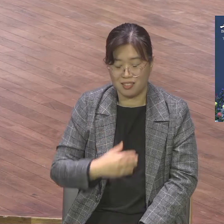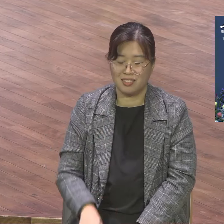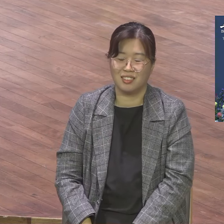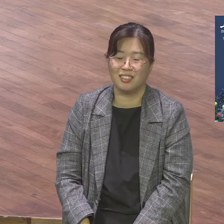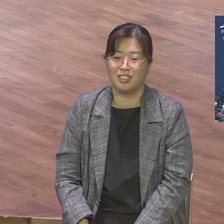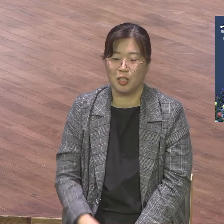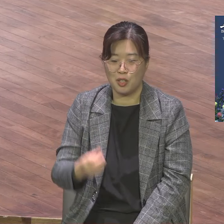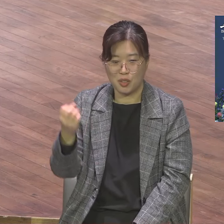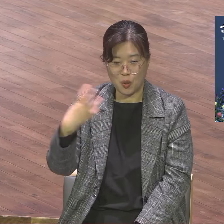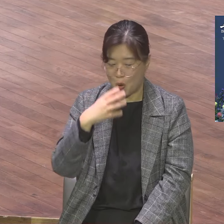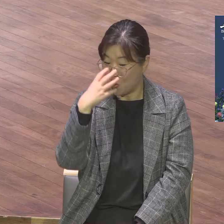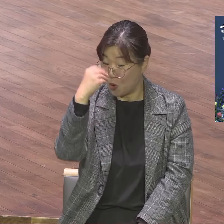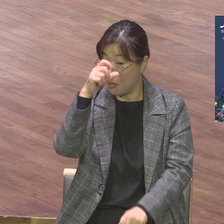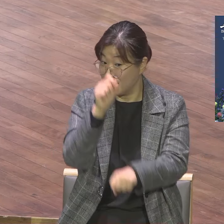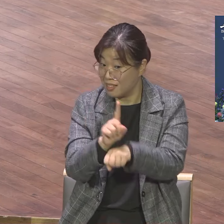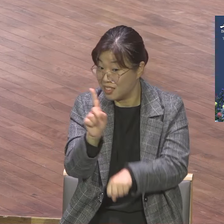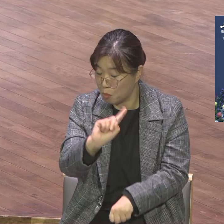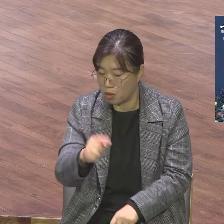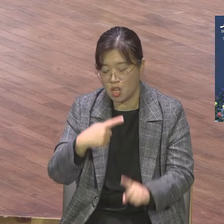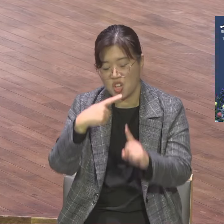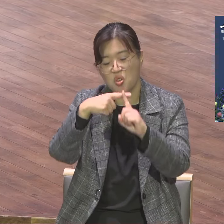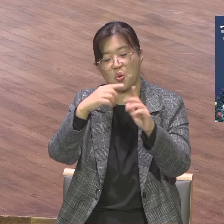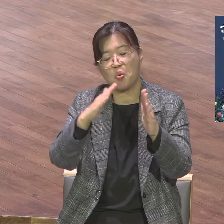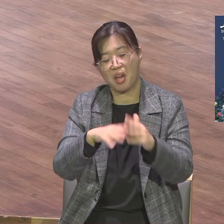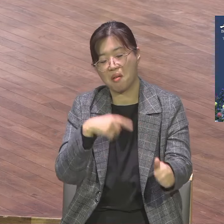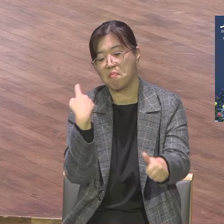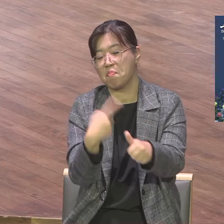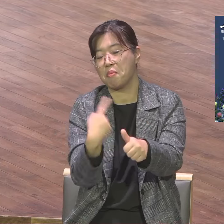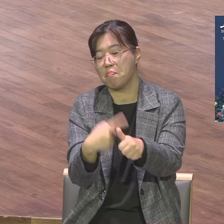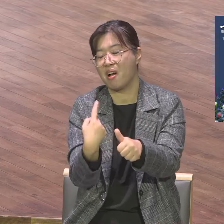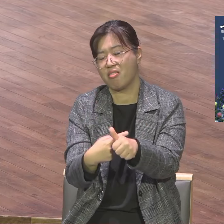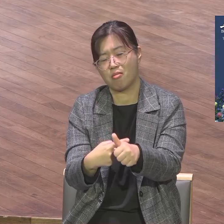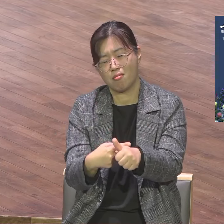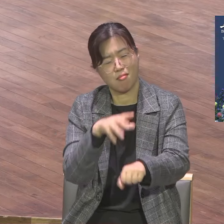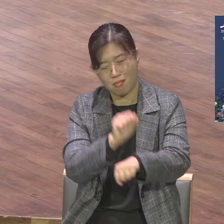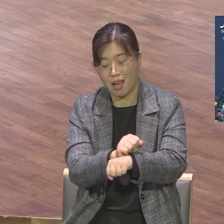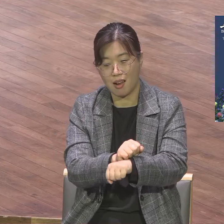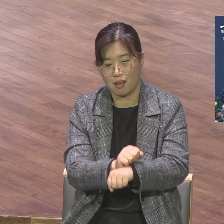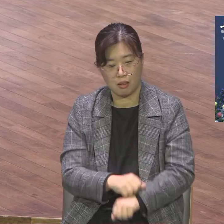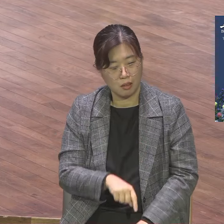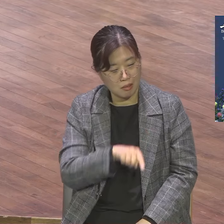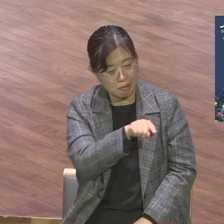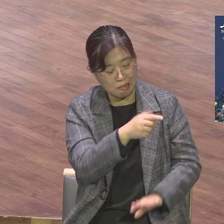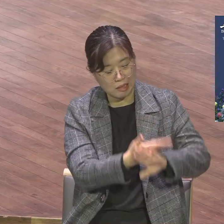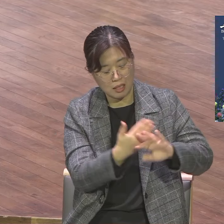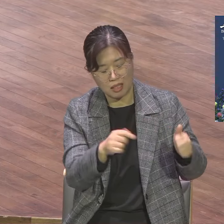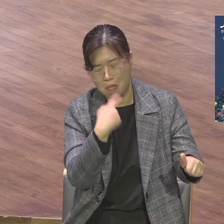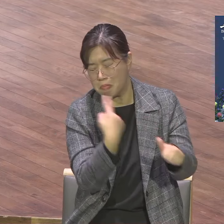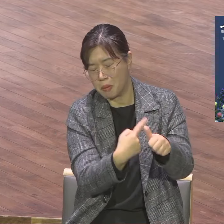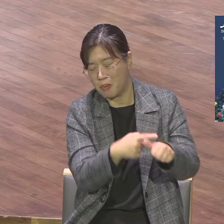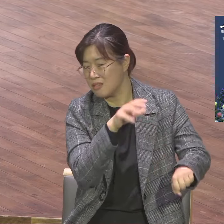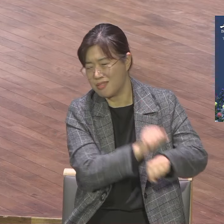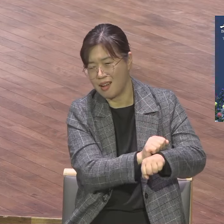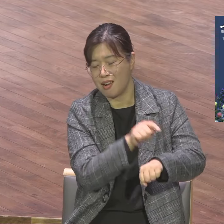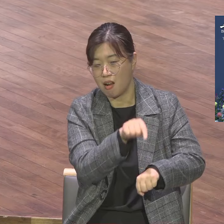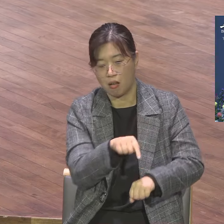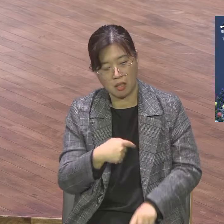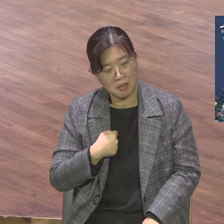감히 하나님을 비판합니다. 있니 없니. 교회를 비판하고 남을 비판하고 삶